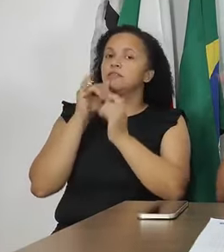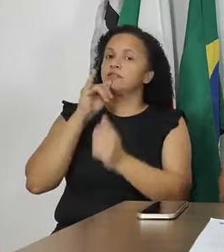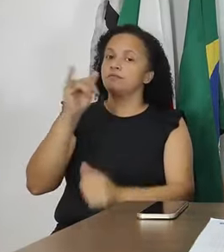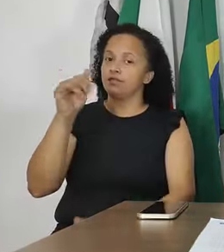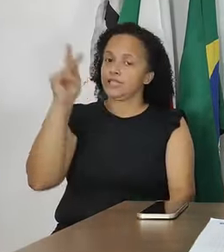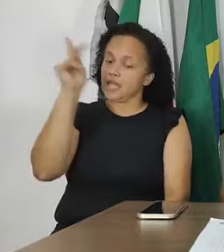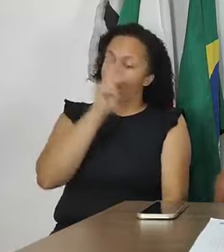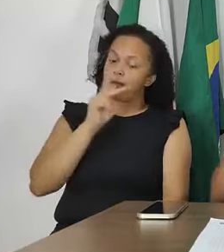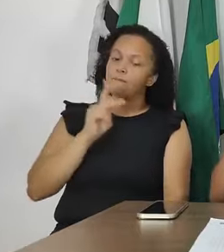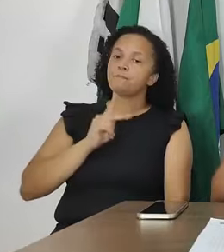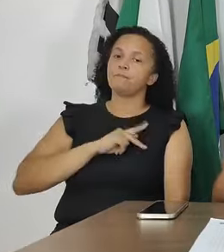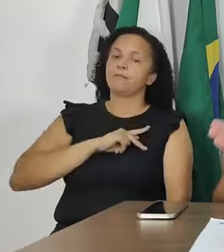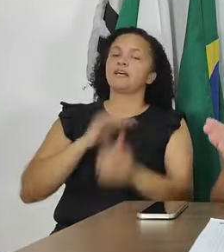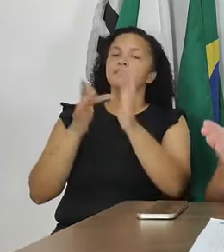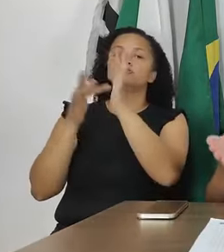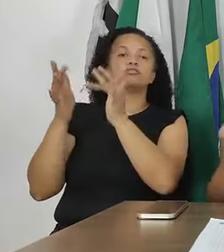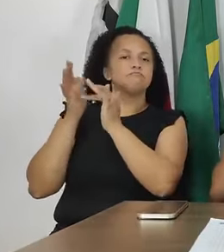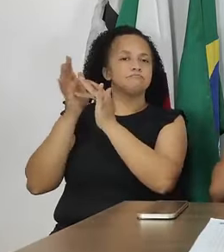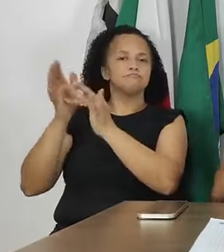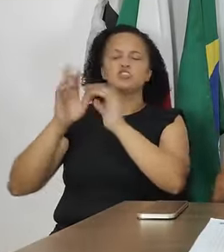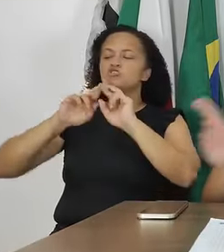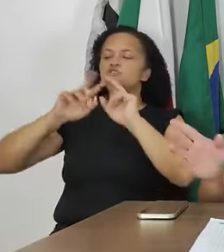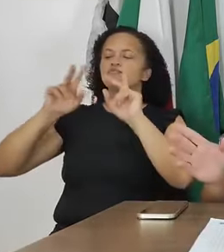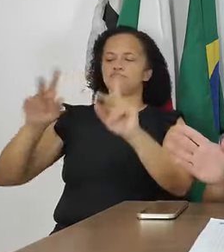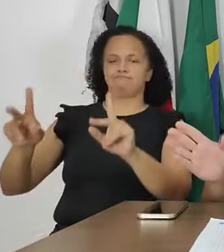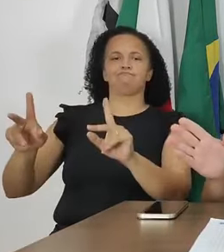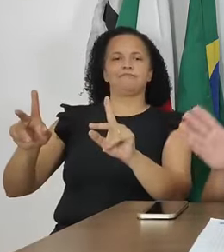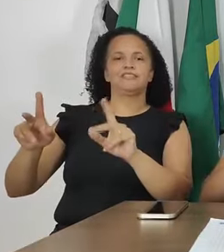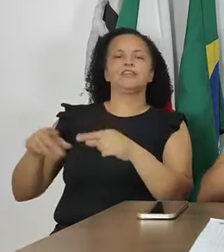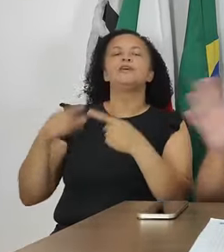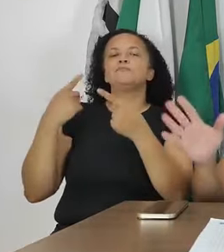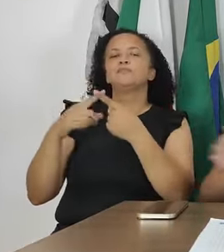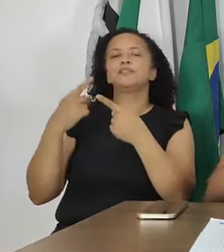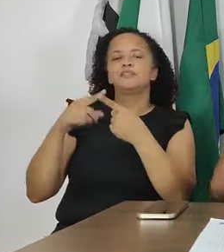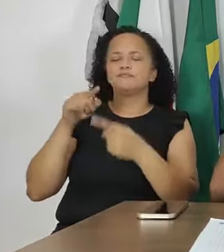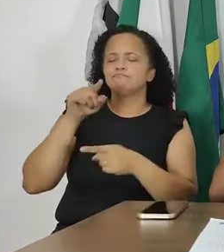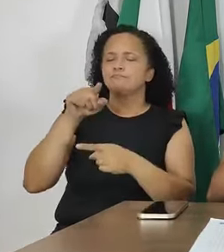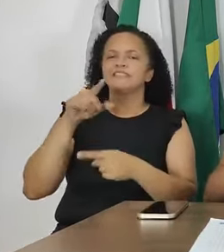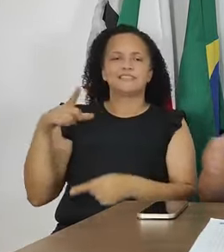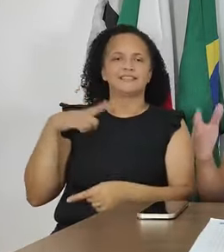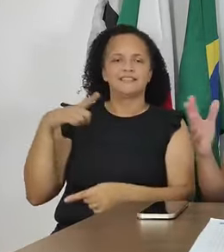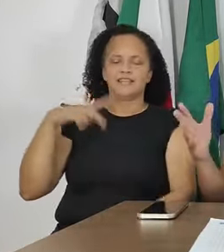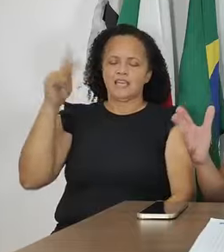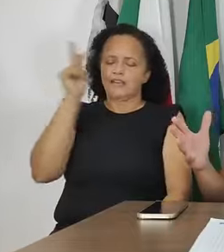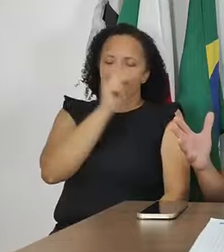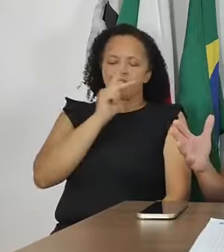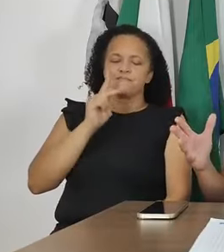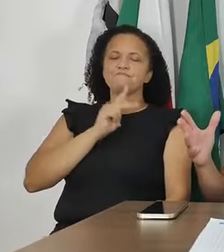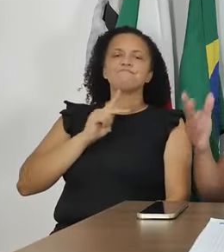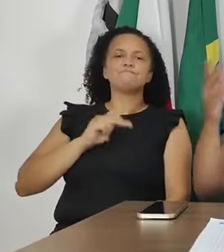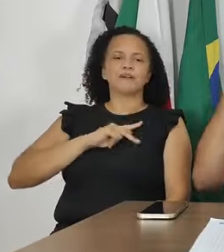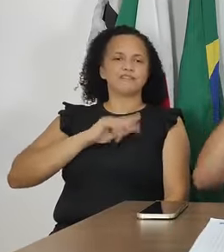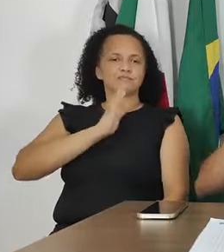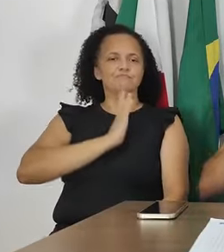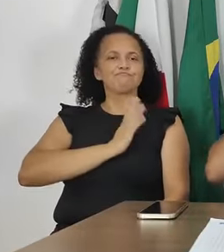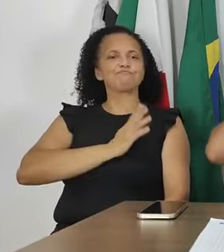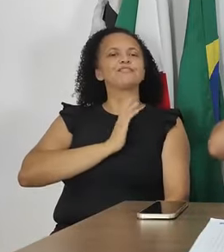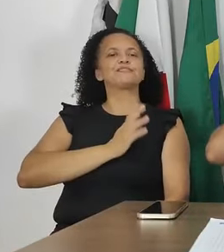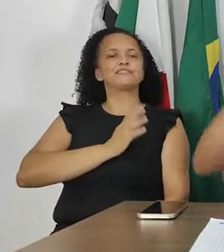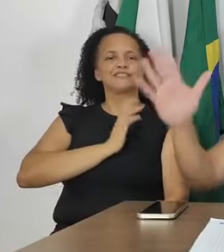não vou lá dou como o mundo a dá. Porque essa paz é uma paz diferente. A paz, o príncipe da paz, nos dá